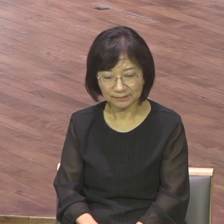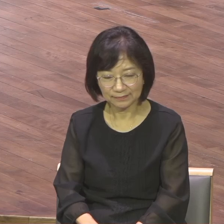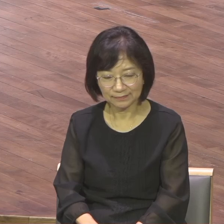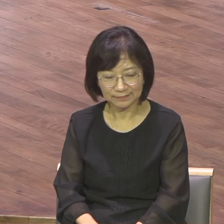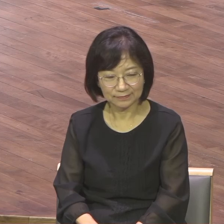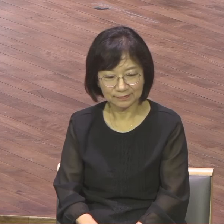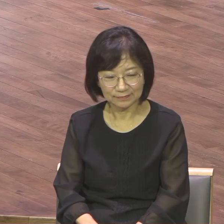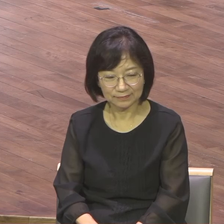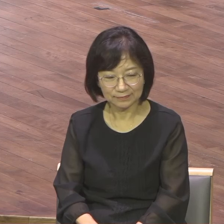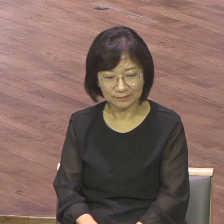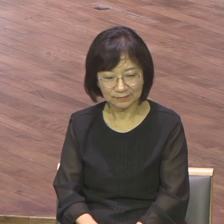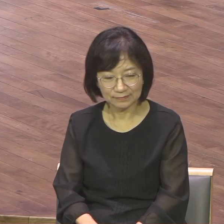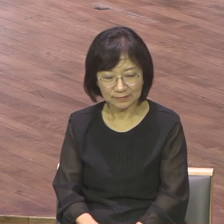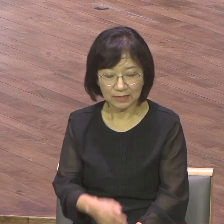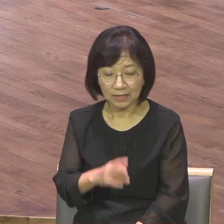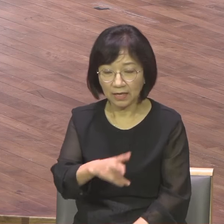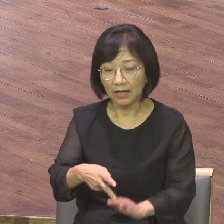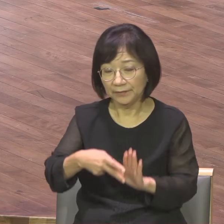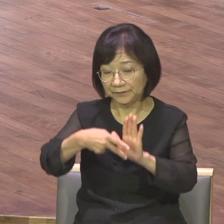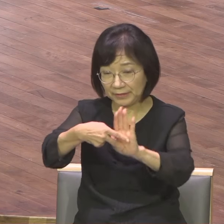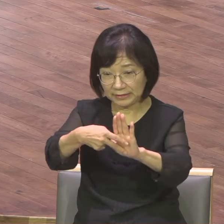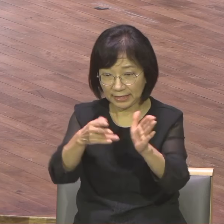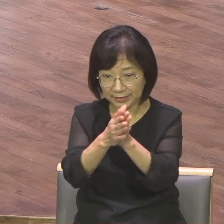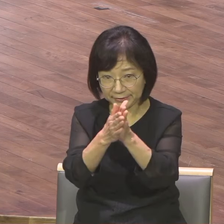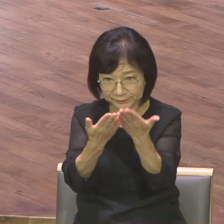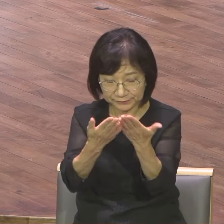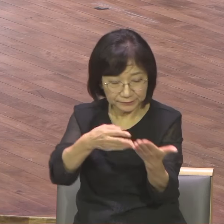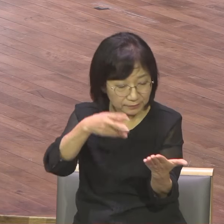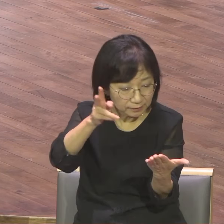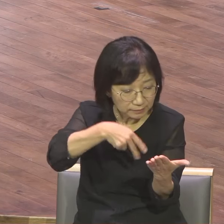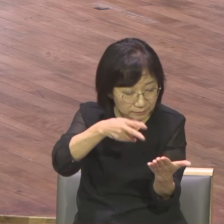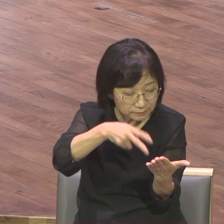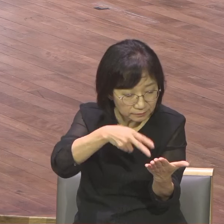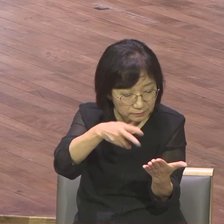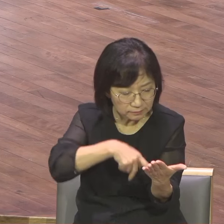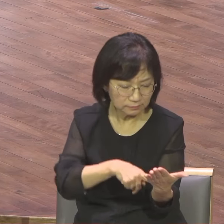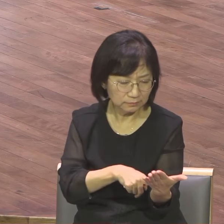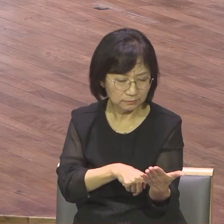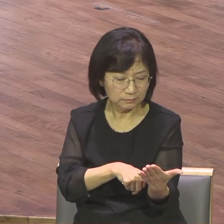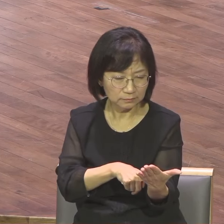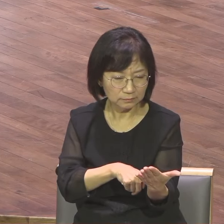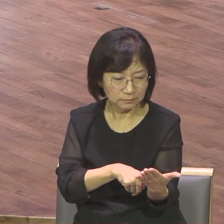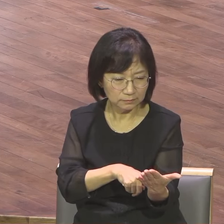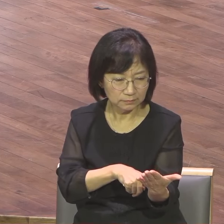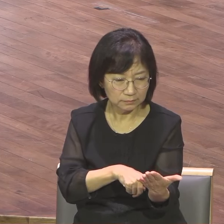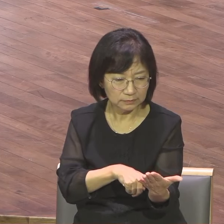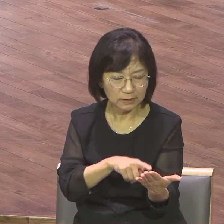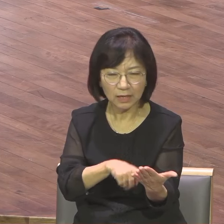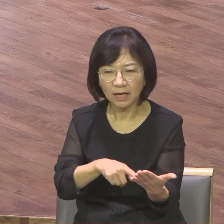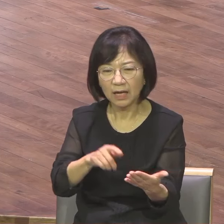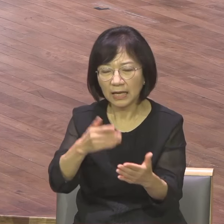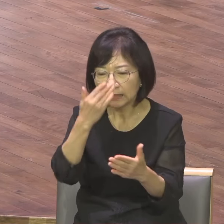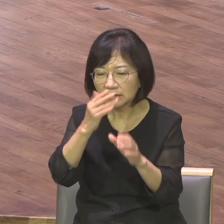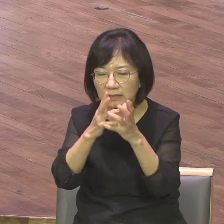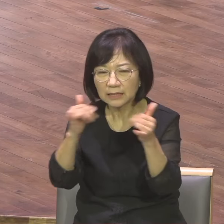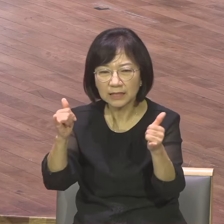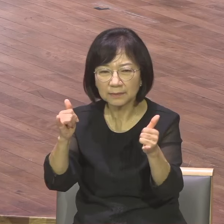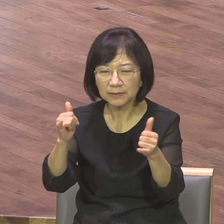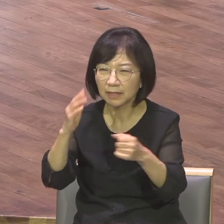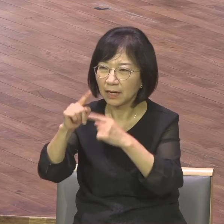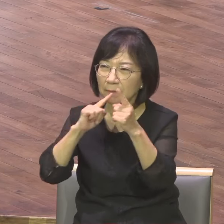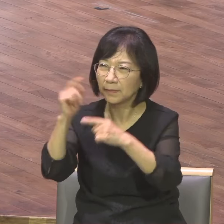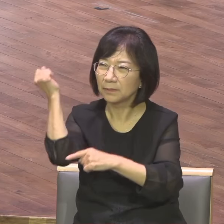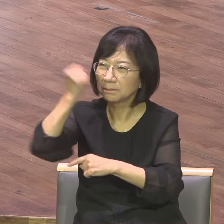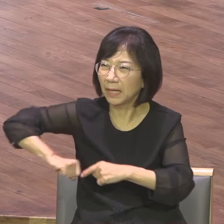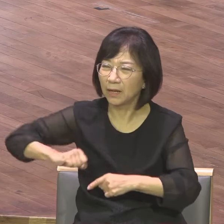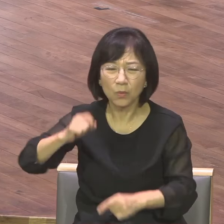선택합니다. 이사야서 말씀을 보면 이렇게 된 근본 이유가 어디 있느냐? 예배의 실패였어요.